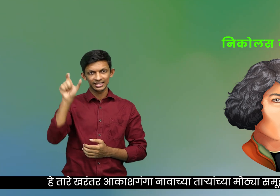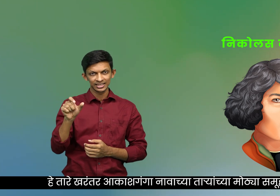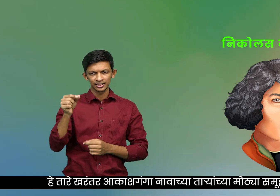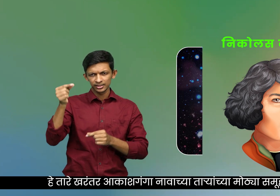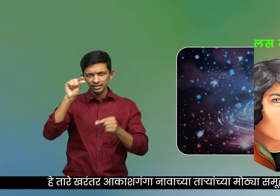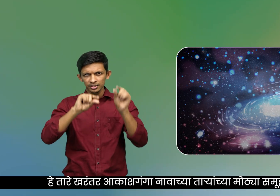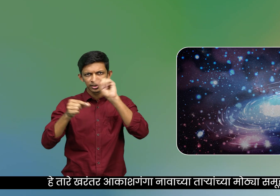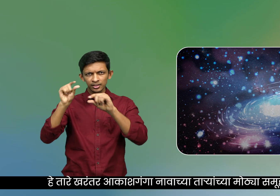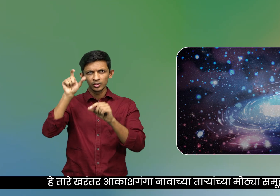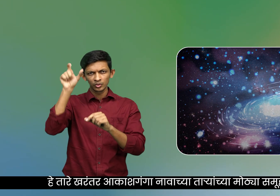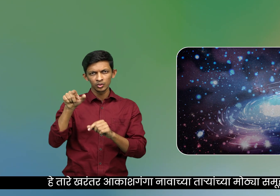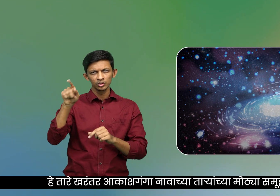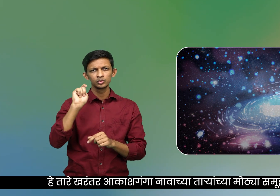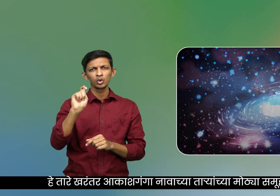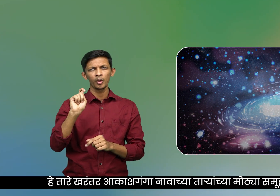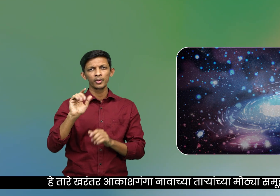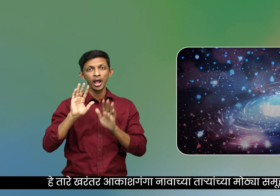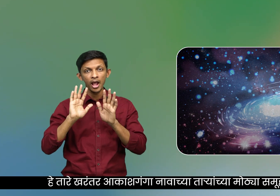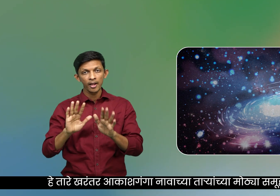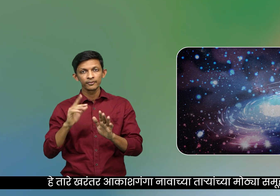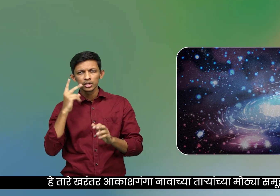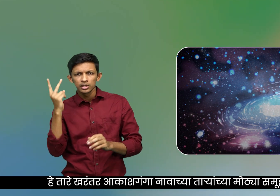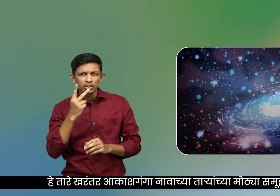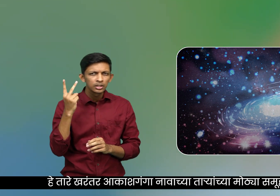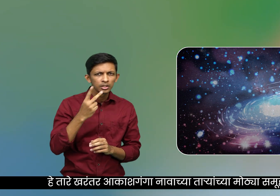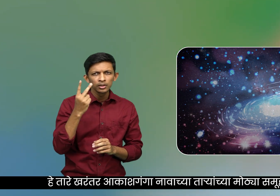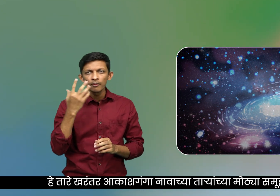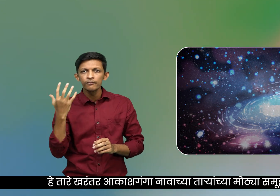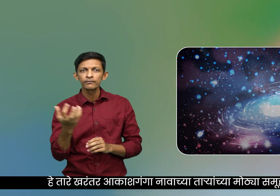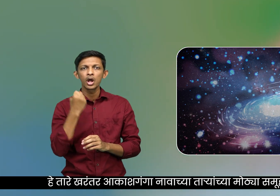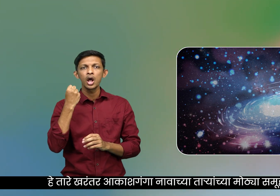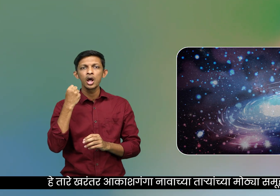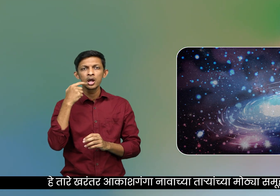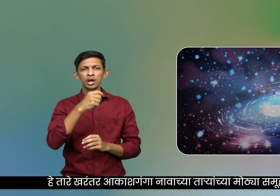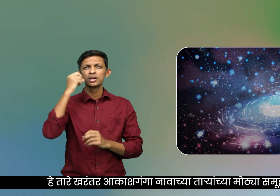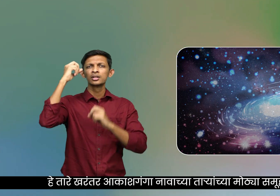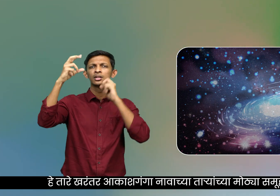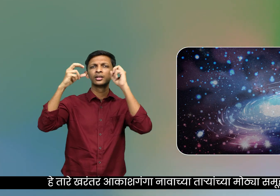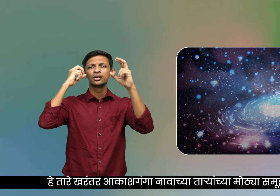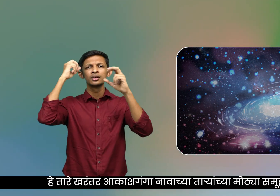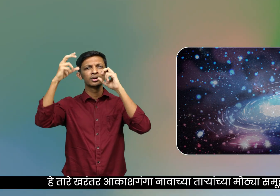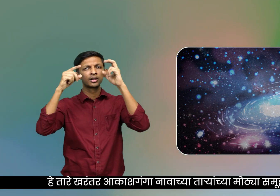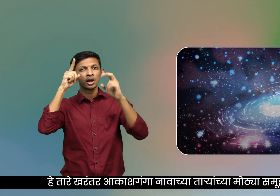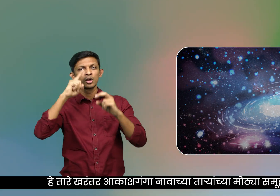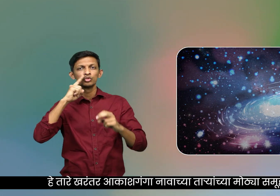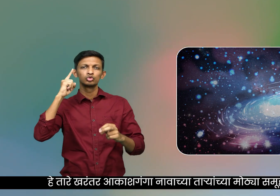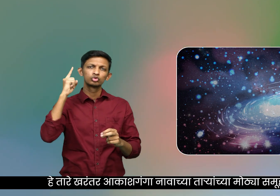हे तारे खरंतर आकाशगंगा नावाच्या ताऱ्यांच्या मोठ्या समूहाचा